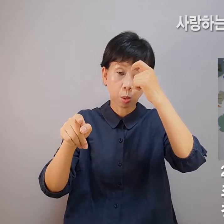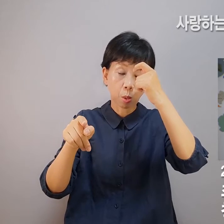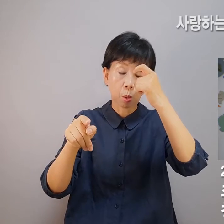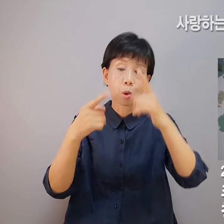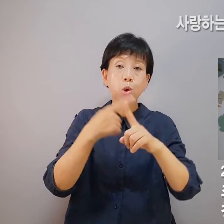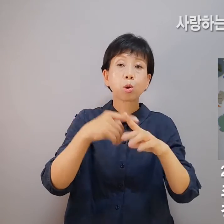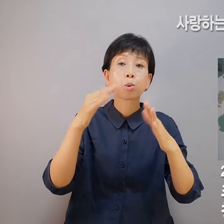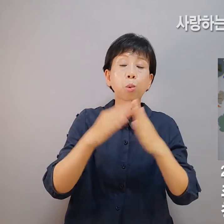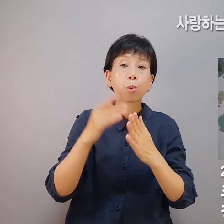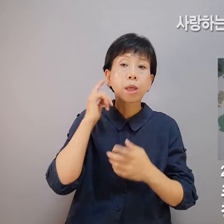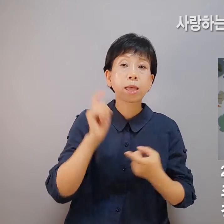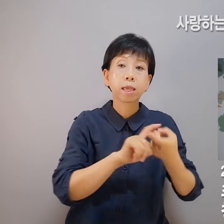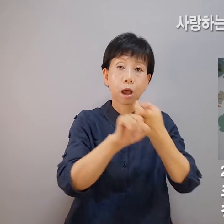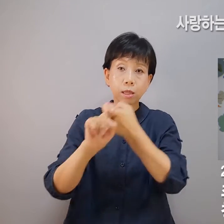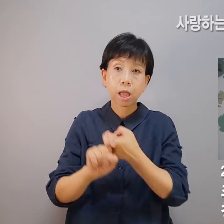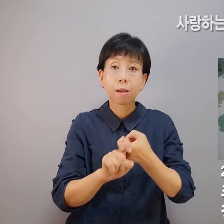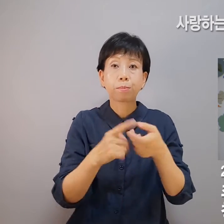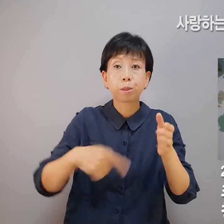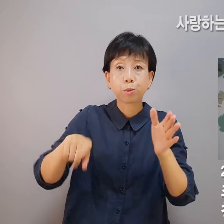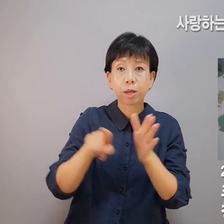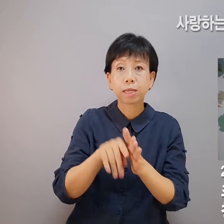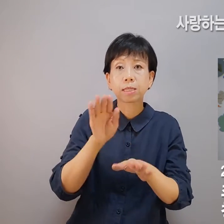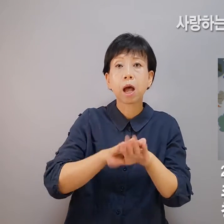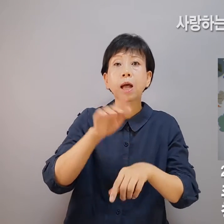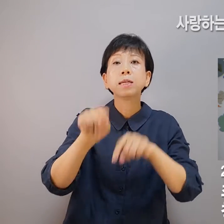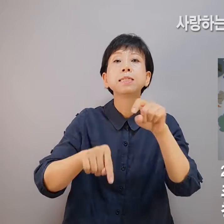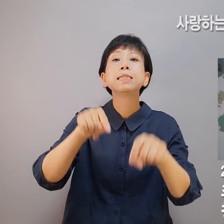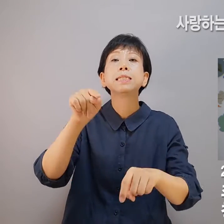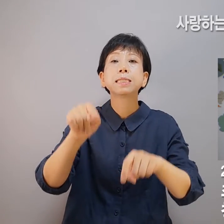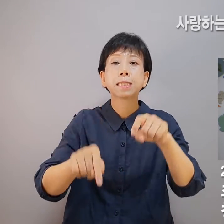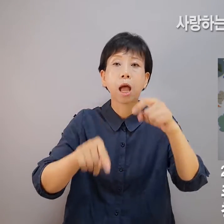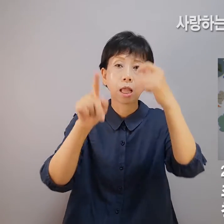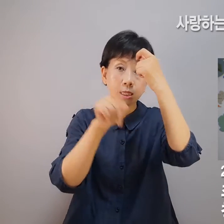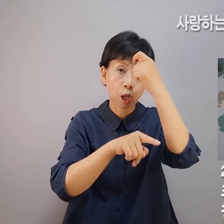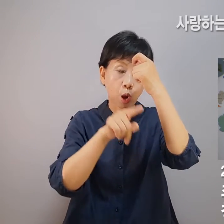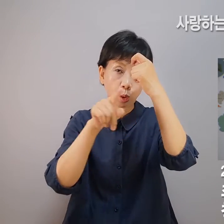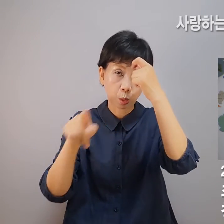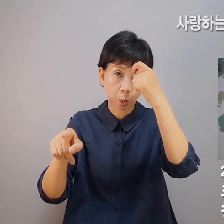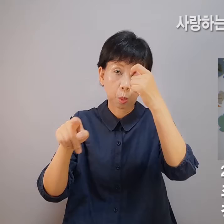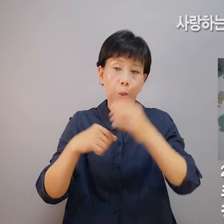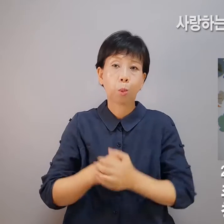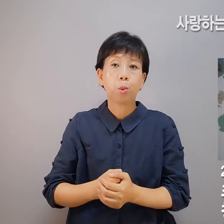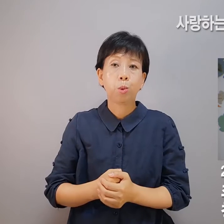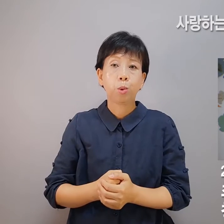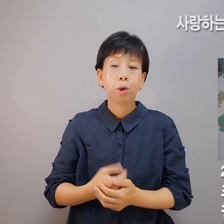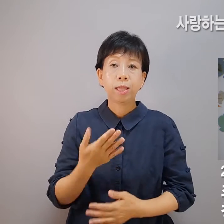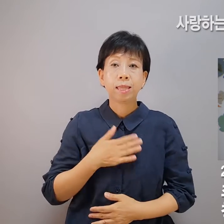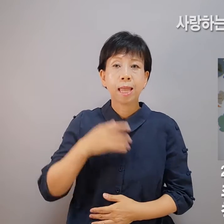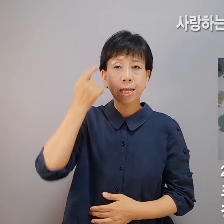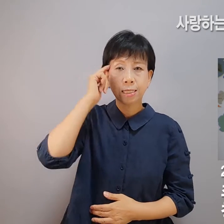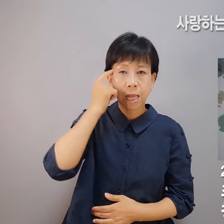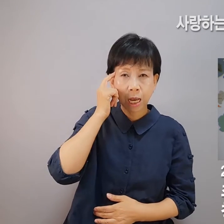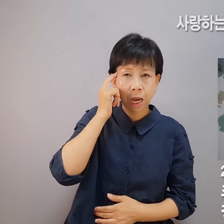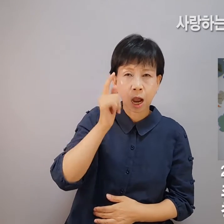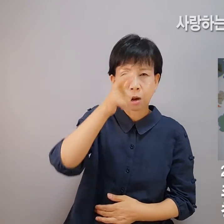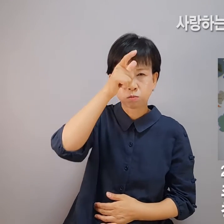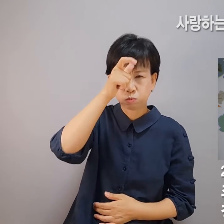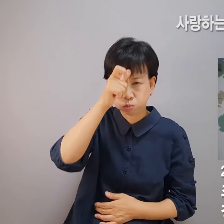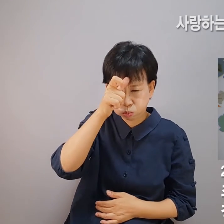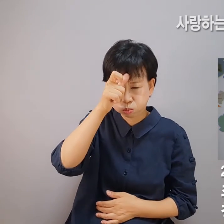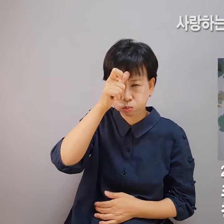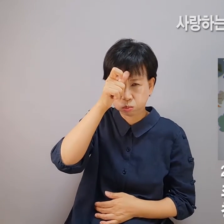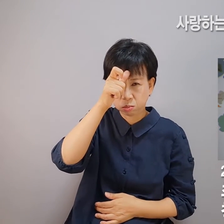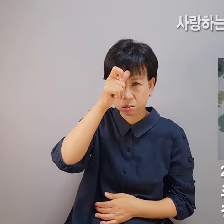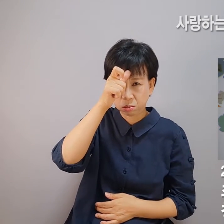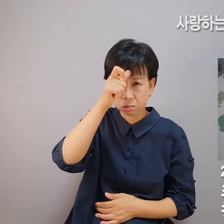건데 이건 하나님의 명령이라고 생각하시면 되겠습니다. 자기 의견을 고집하고 주장하는 경우가 있어요. 그래서